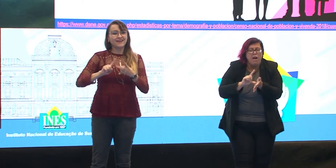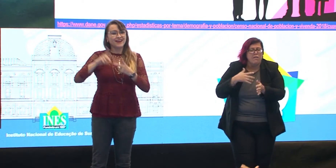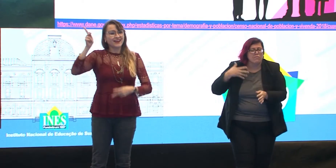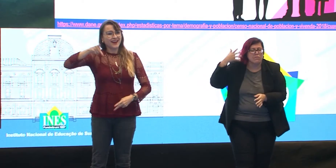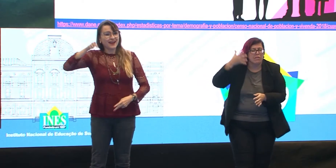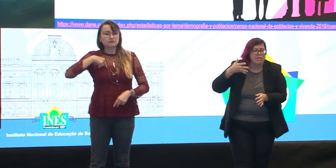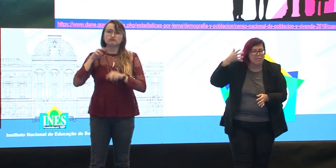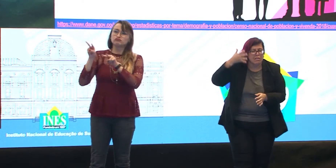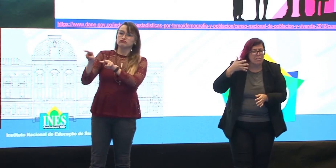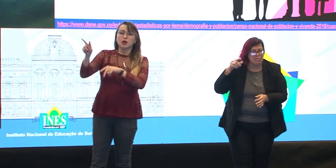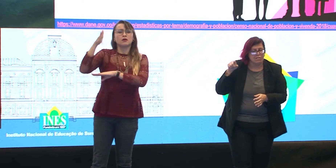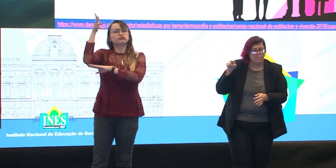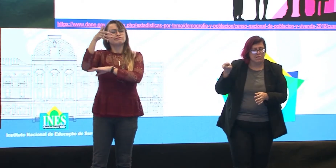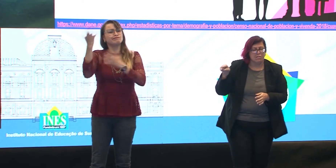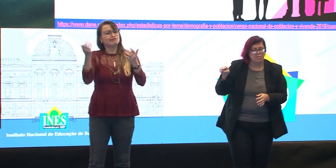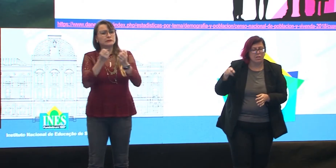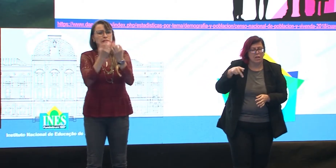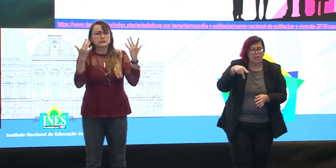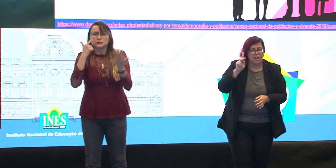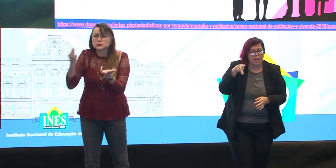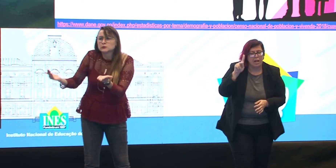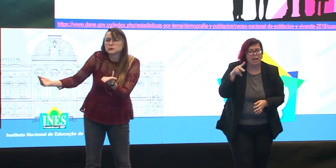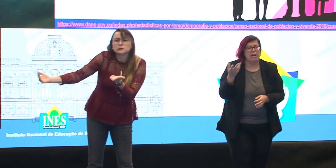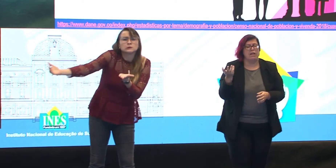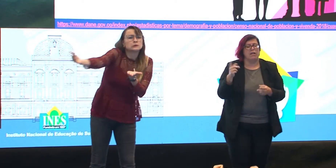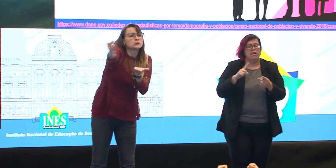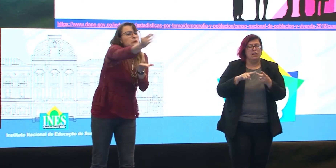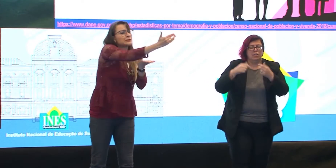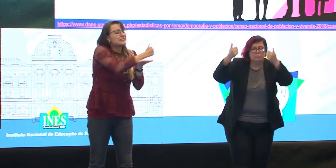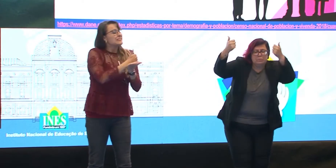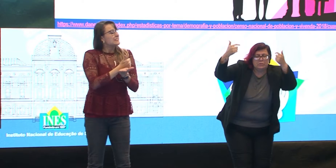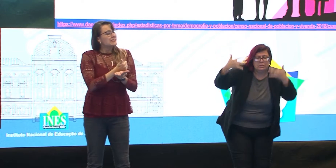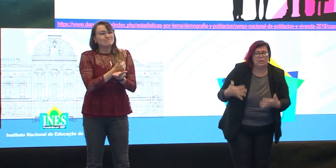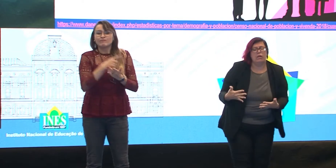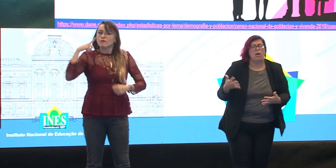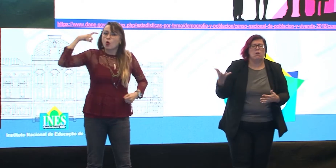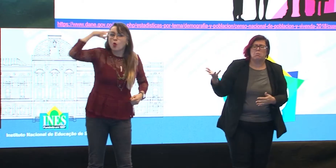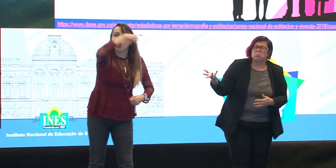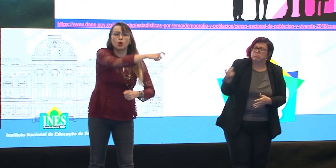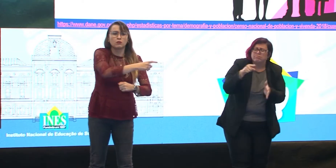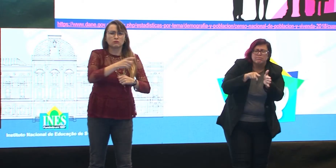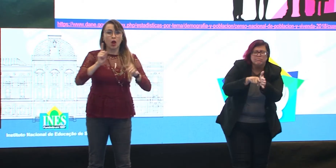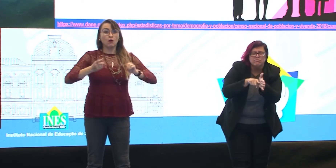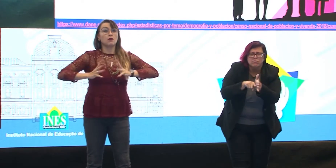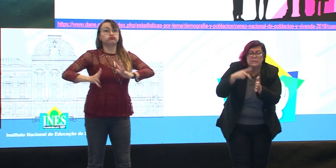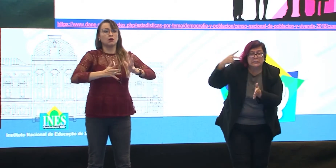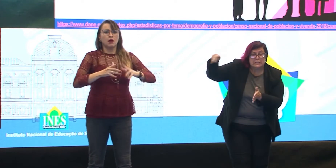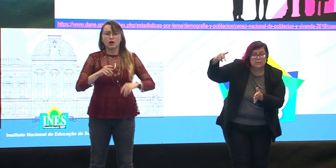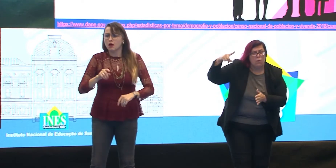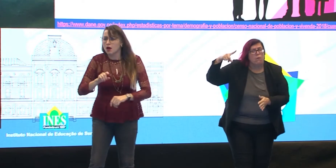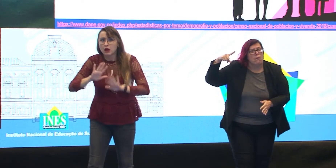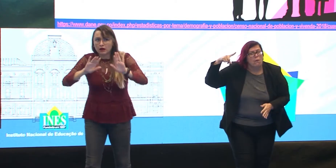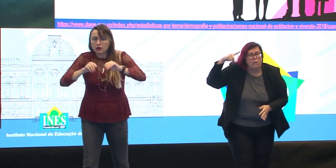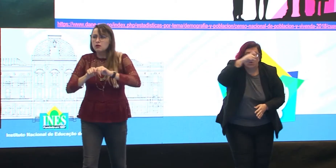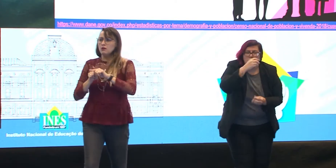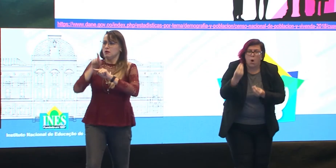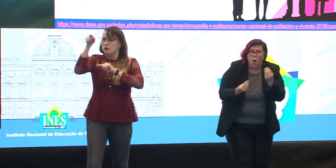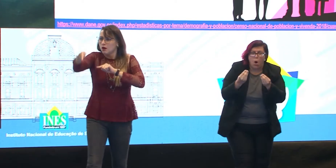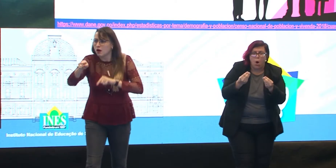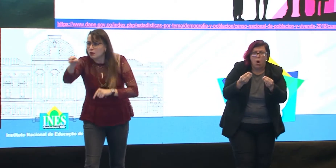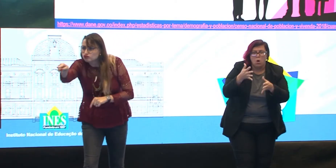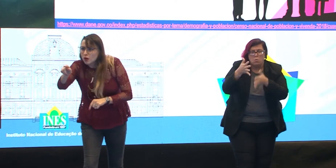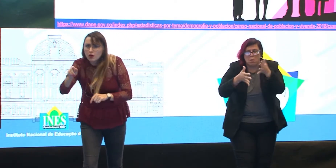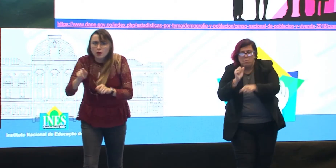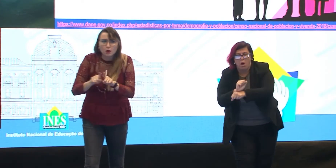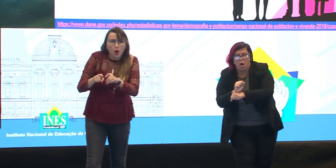Antes eu havia falado, né, a respeito da quantidade de pessoas e como a gente mensura